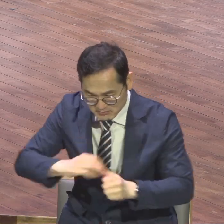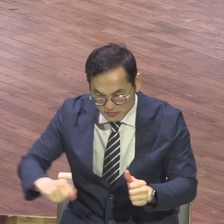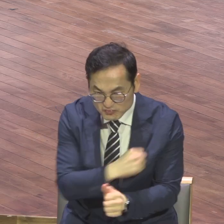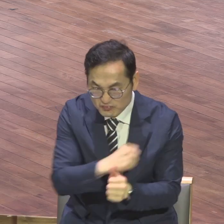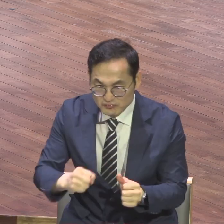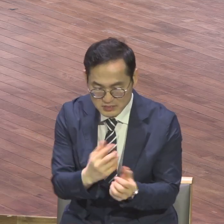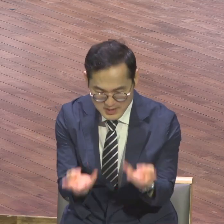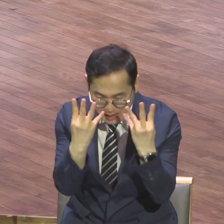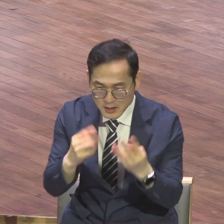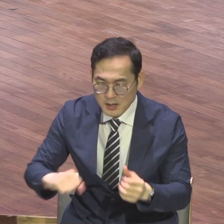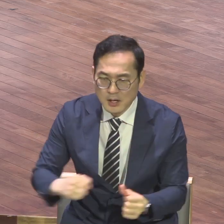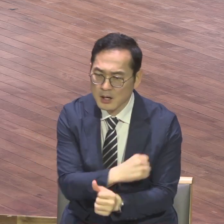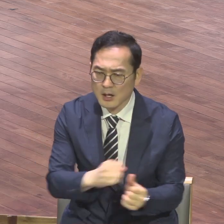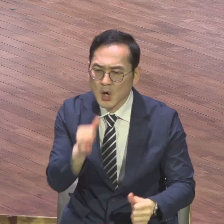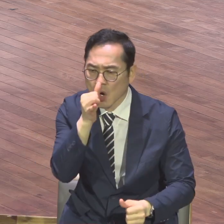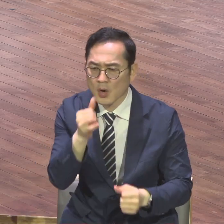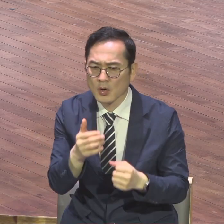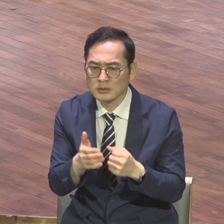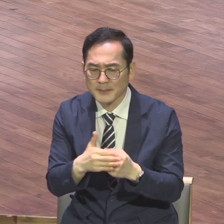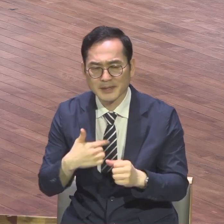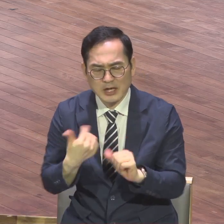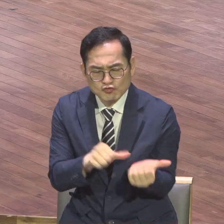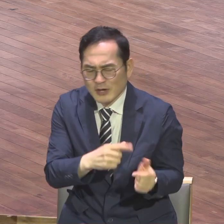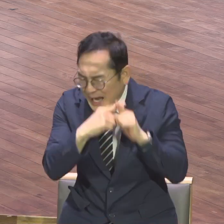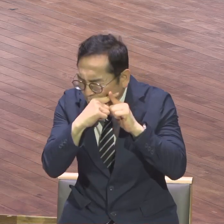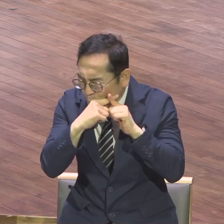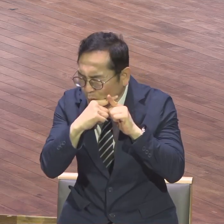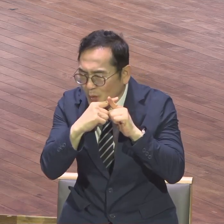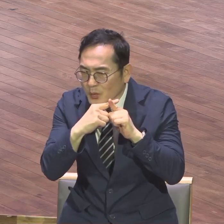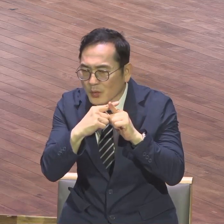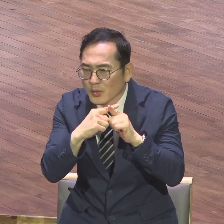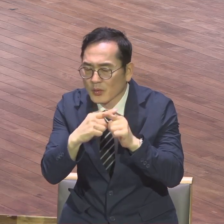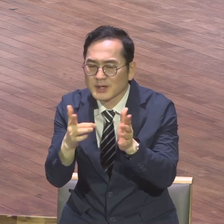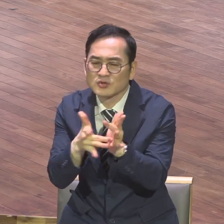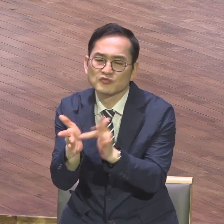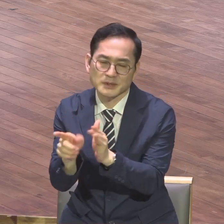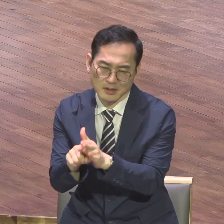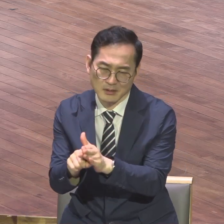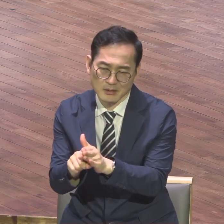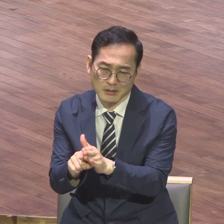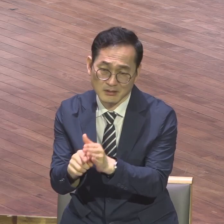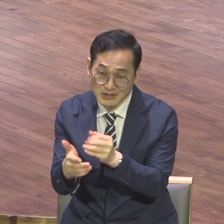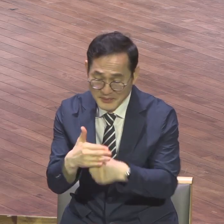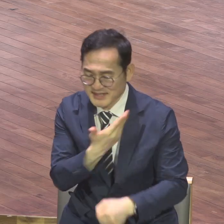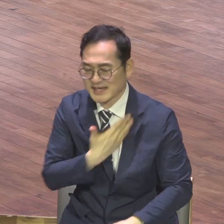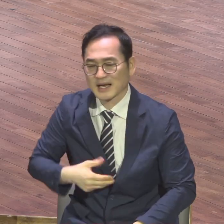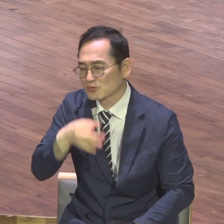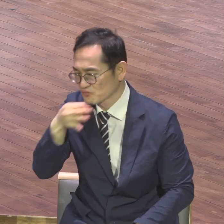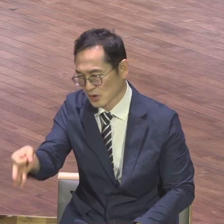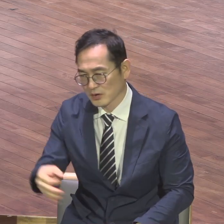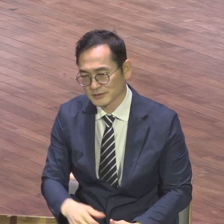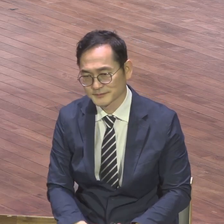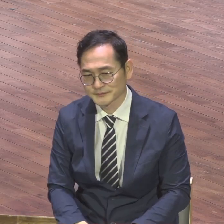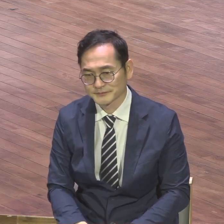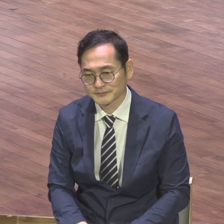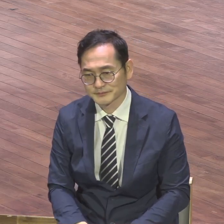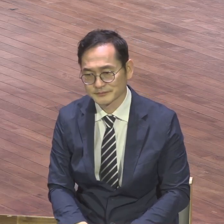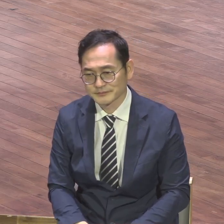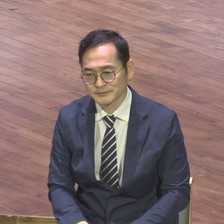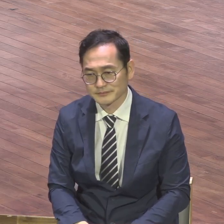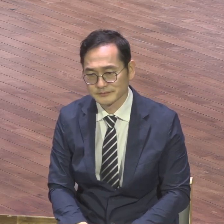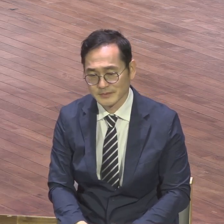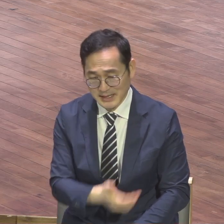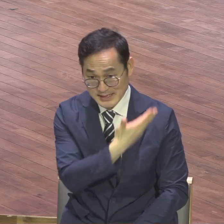이거는 생명 걸지 않으면 믿을 수가 없어요. 그래서 제자라고 표현한 것입니다. 누가 제자냐? 생명 건 사람을 제자라